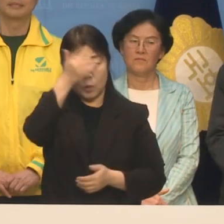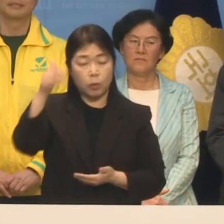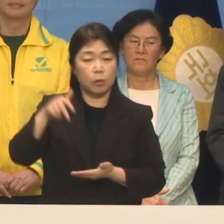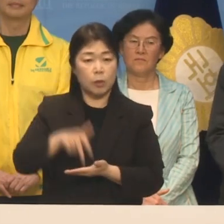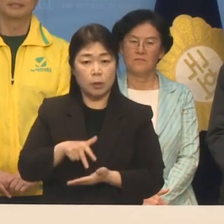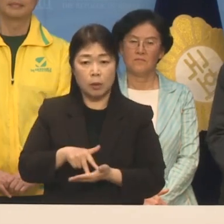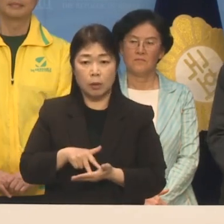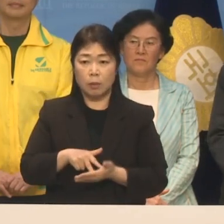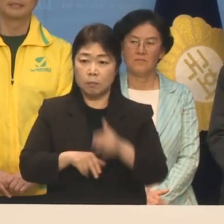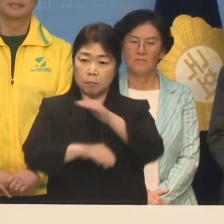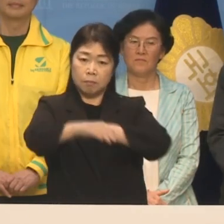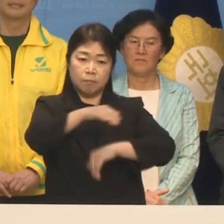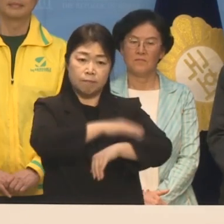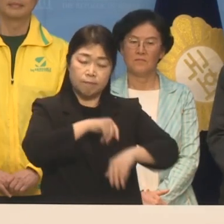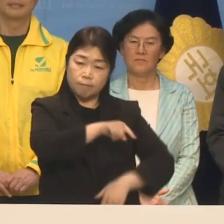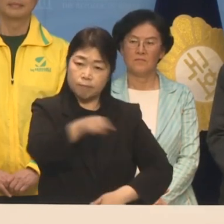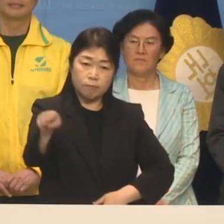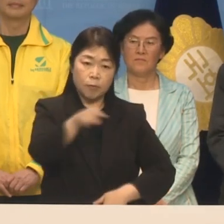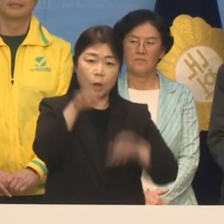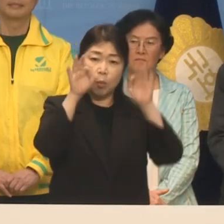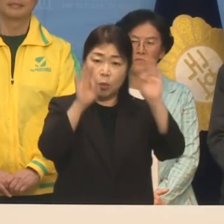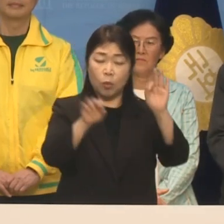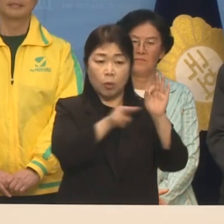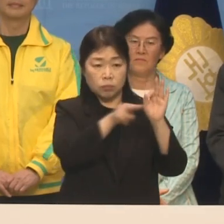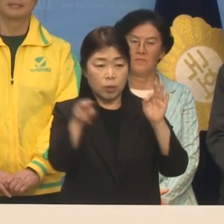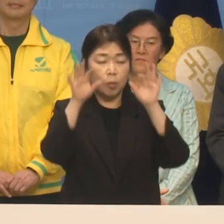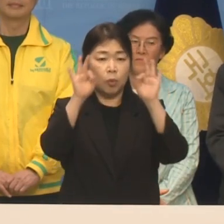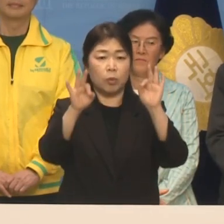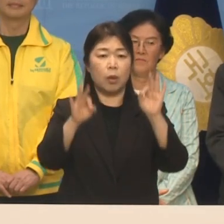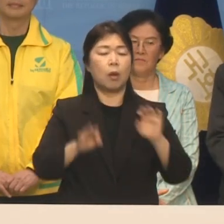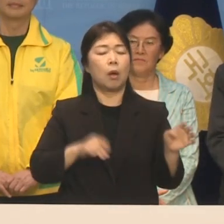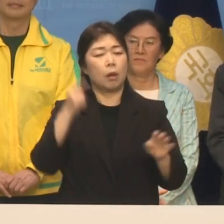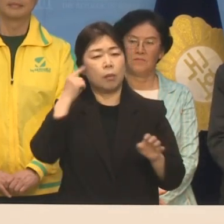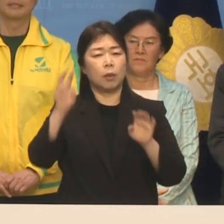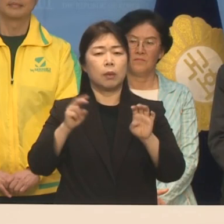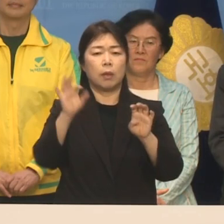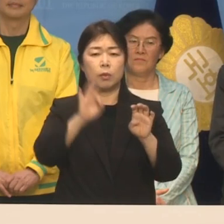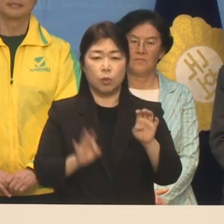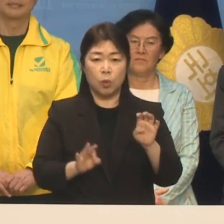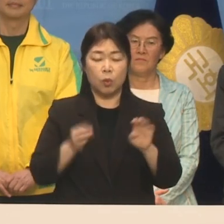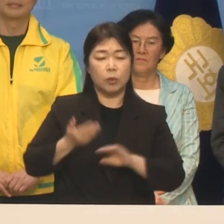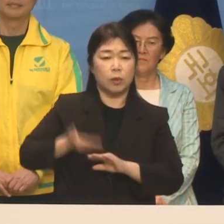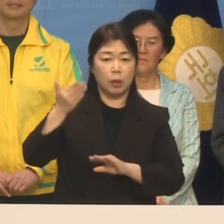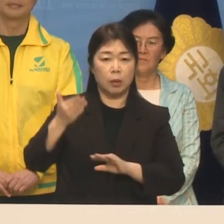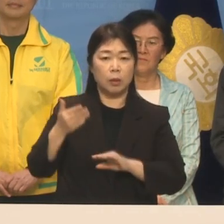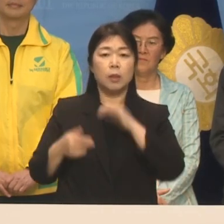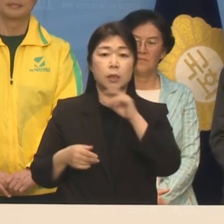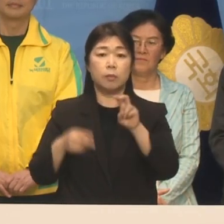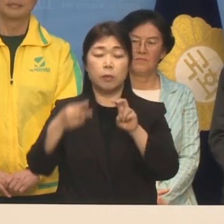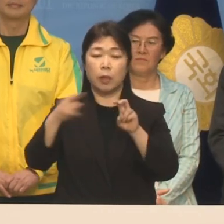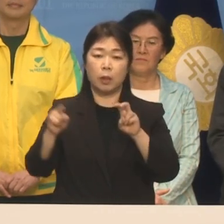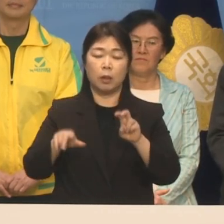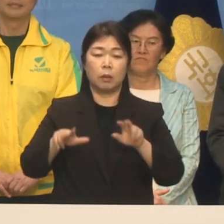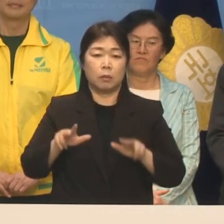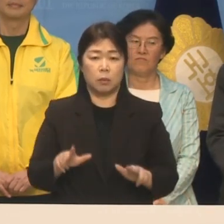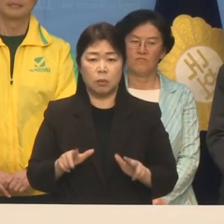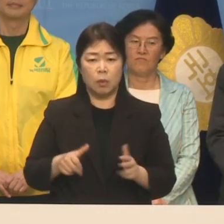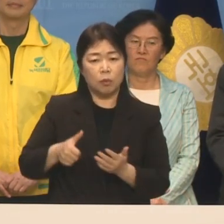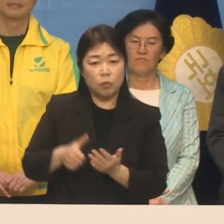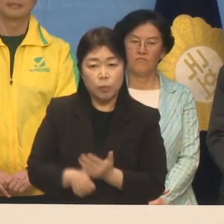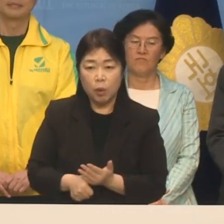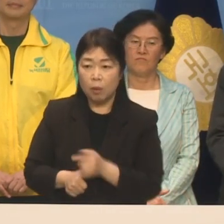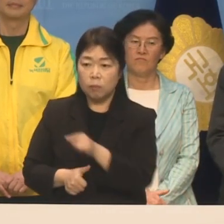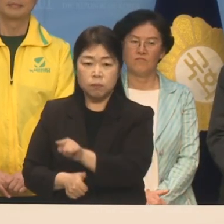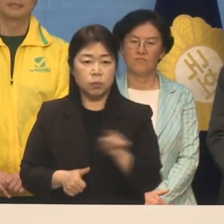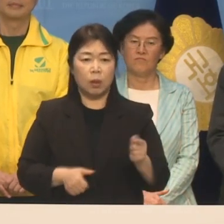체제에서 원심력이 강해지고 있는 상황에서도 40% 이상의 20대가 아직 투표를 어디로 할